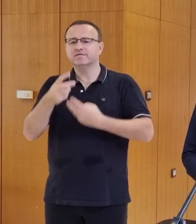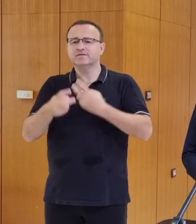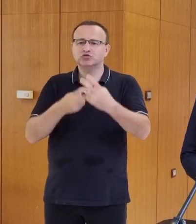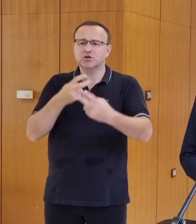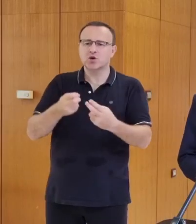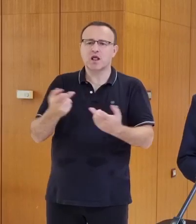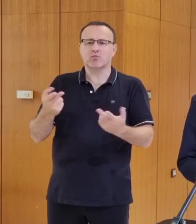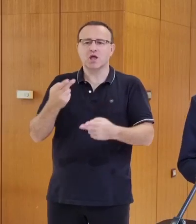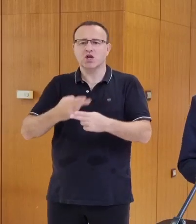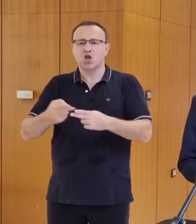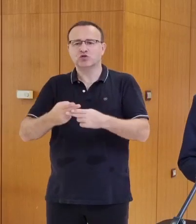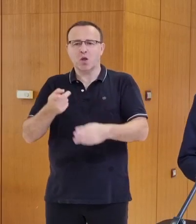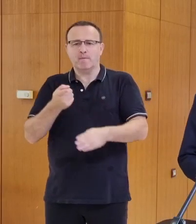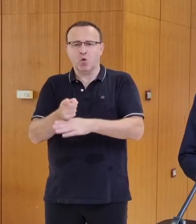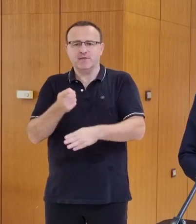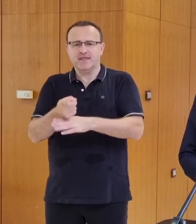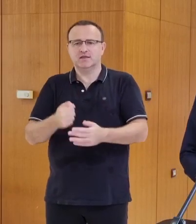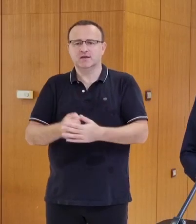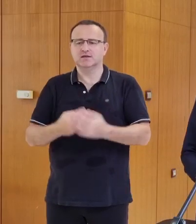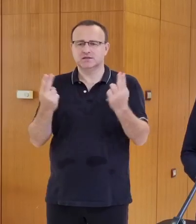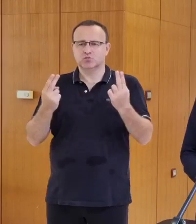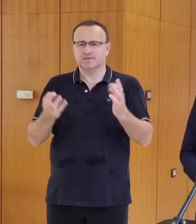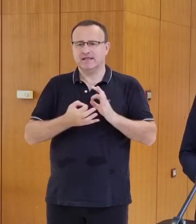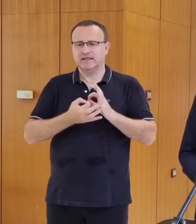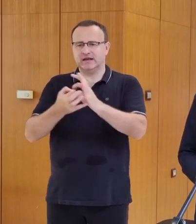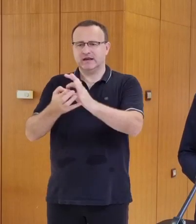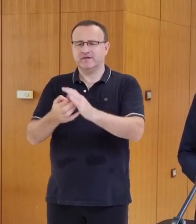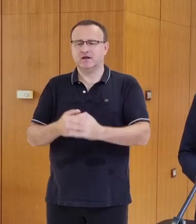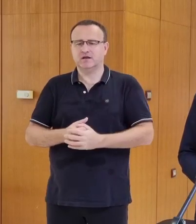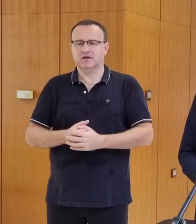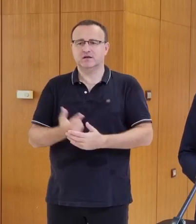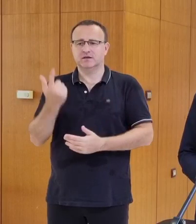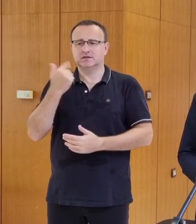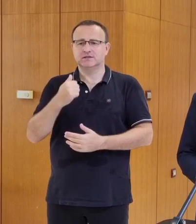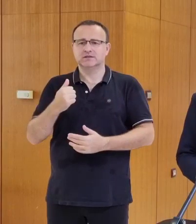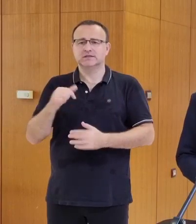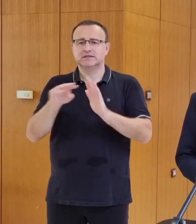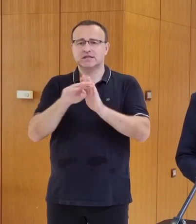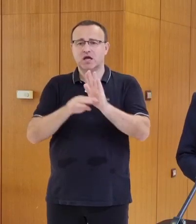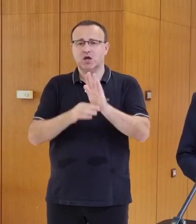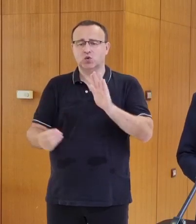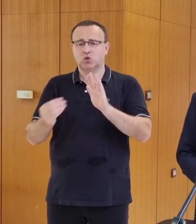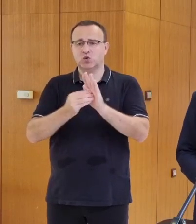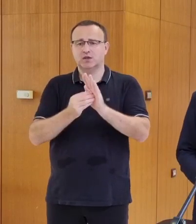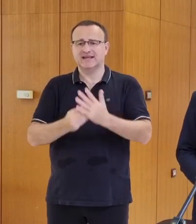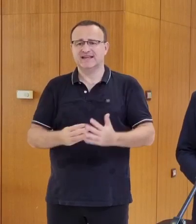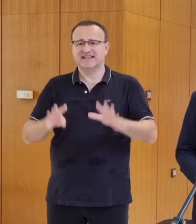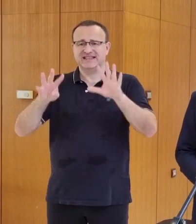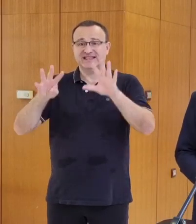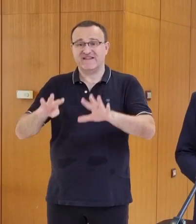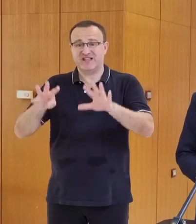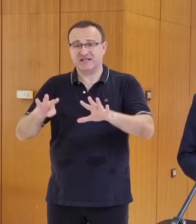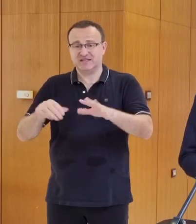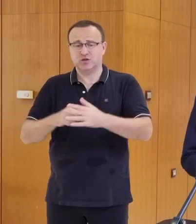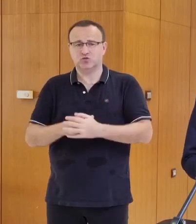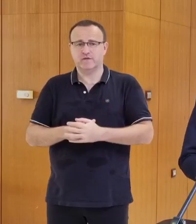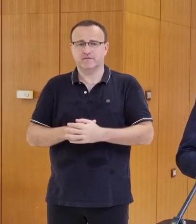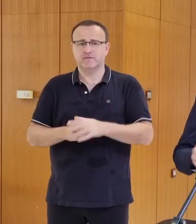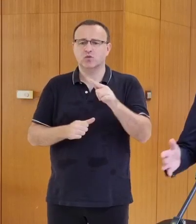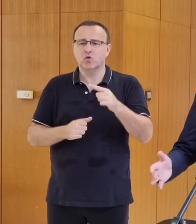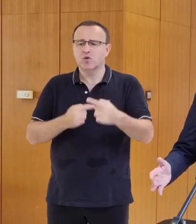alebo riešenia podnetu samozrejme trvá nejaký čas. Z dikcie zákona je to 9 mesiacov. To znamená,